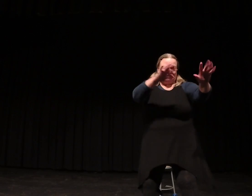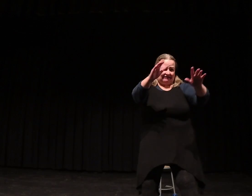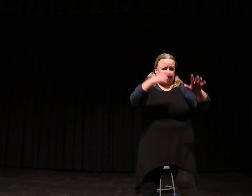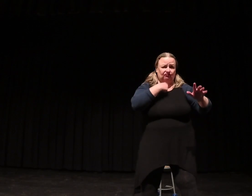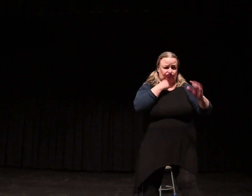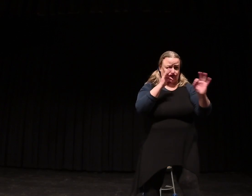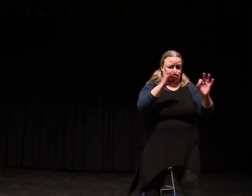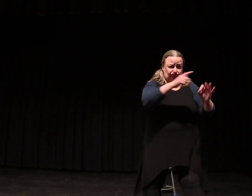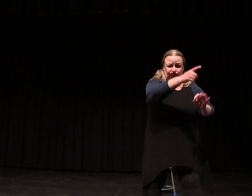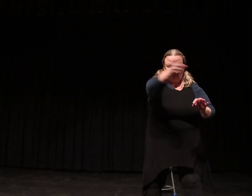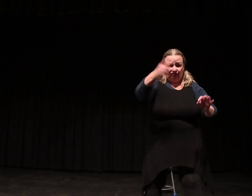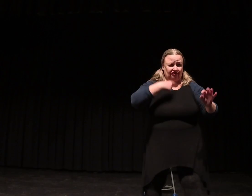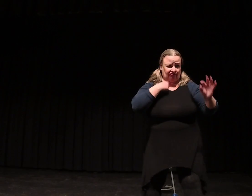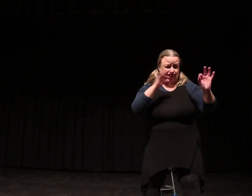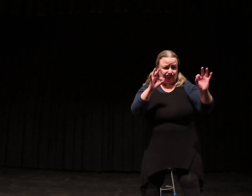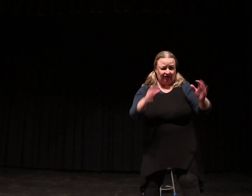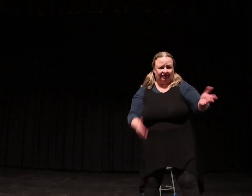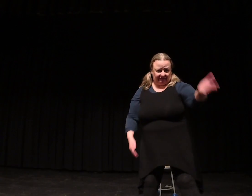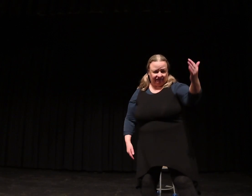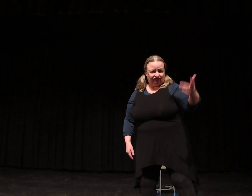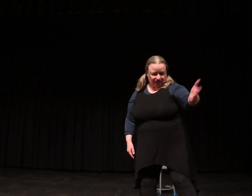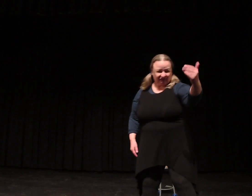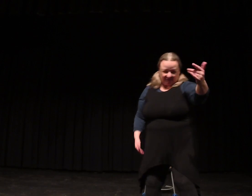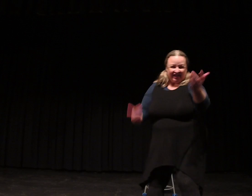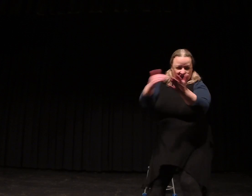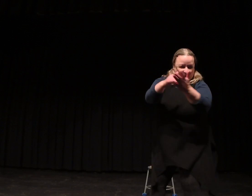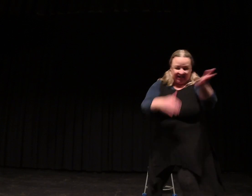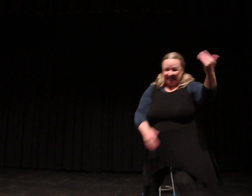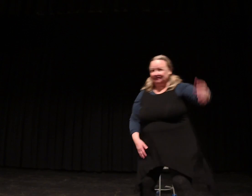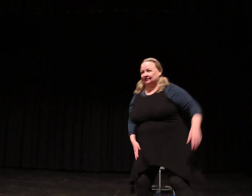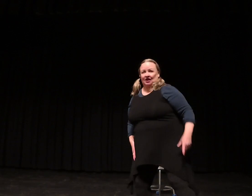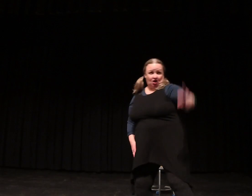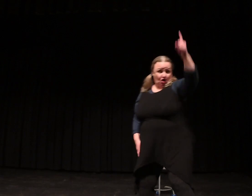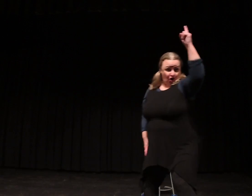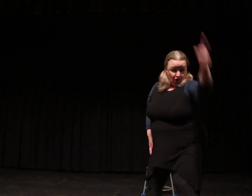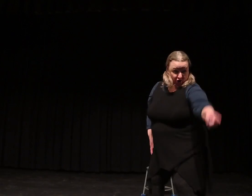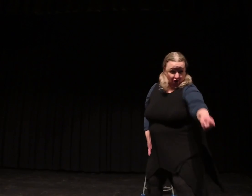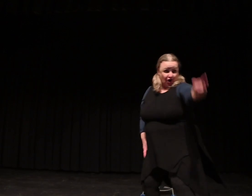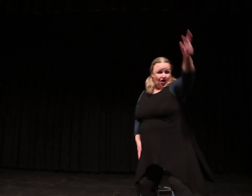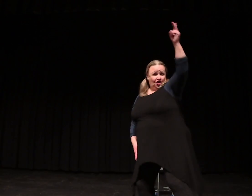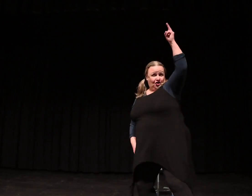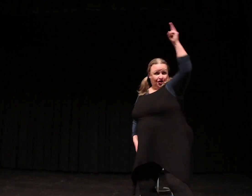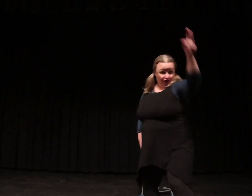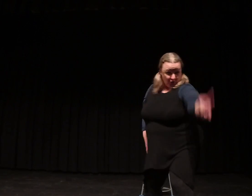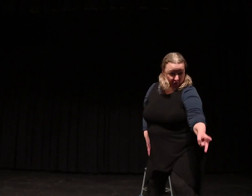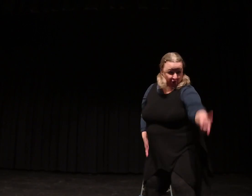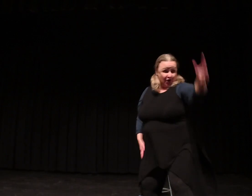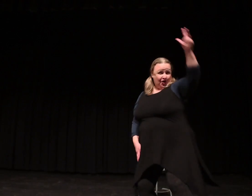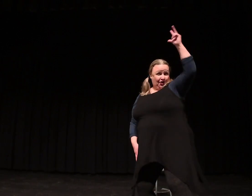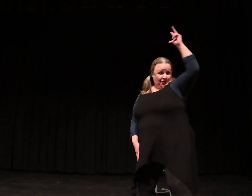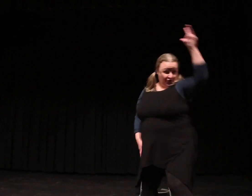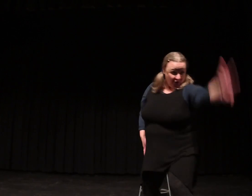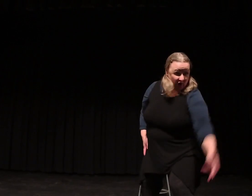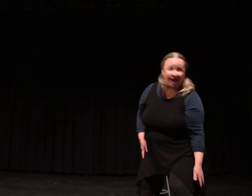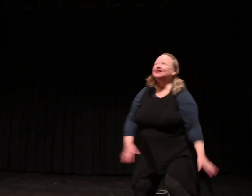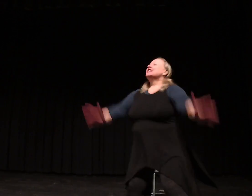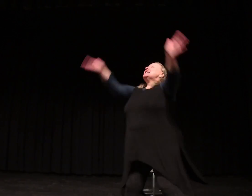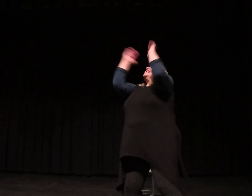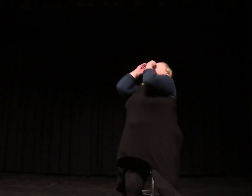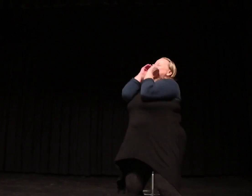suis désolée, OK? Ben, votre voix est correcte, là. Vous perdez pas la voix. OK, go! OK, encore une fois. 1, 2,